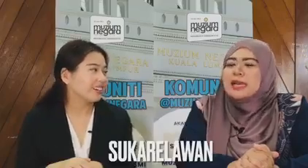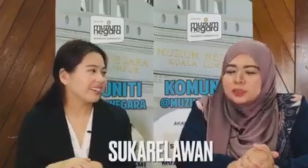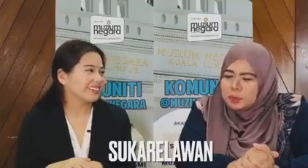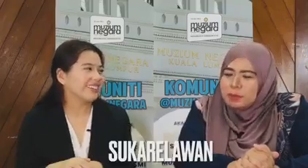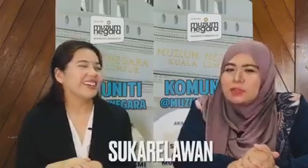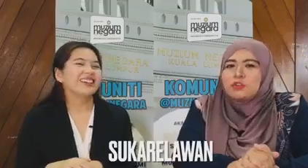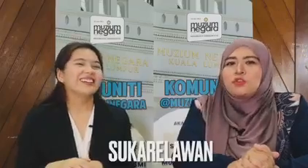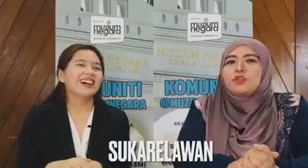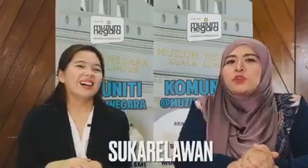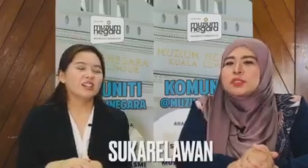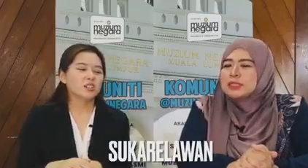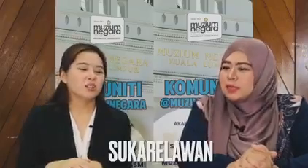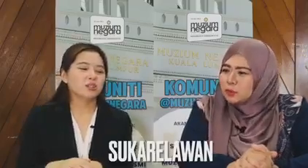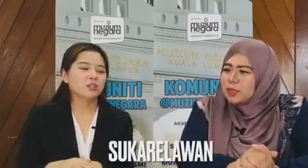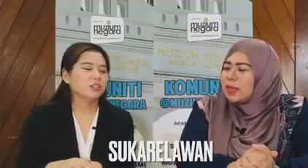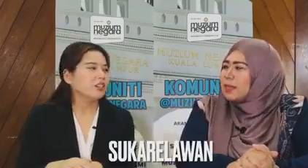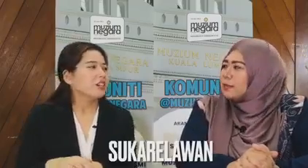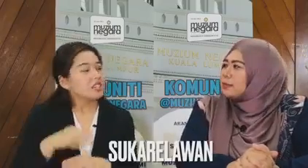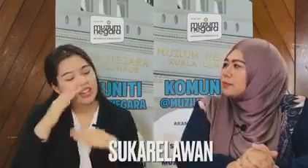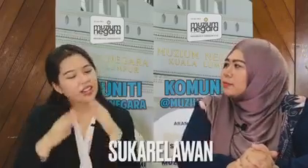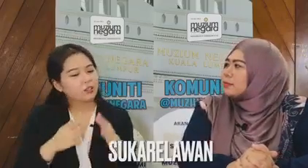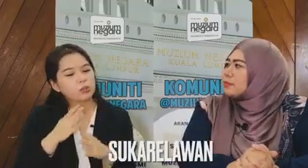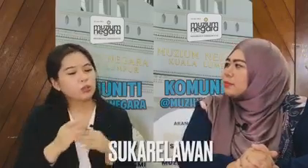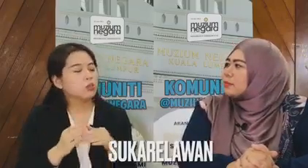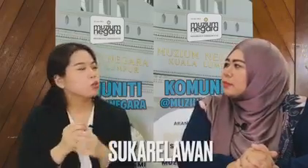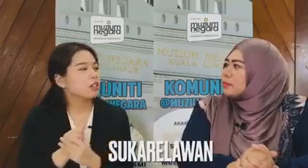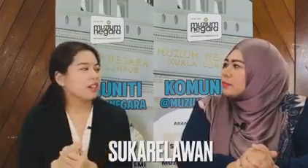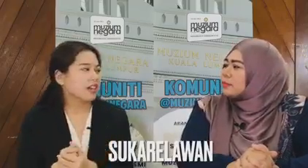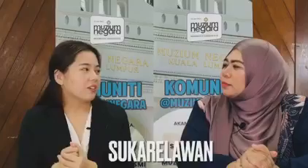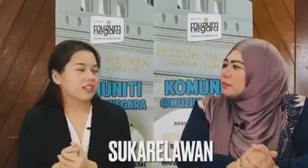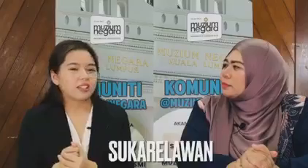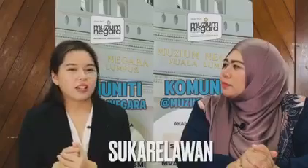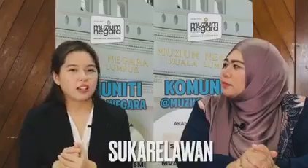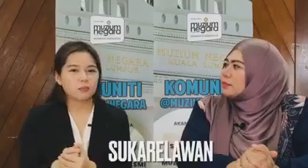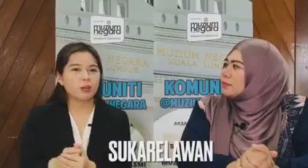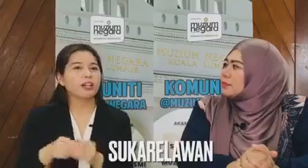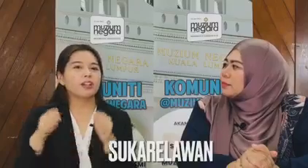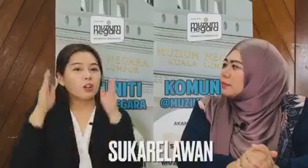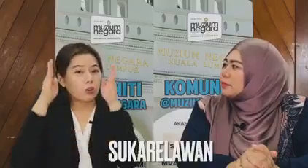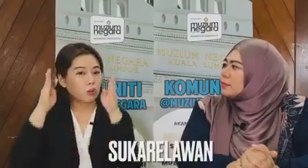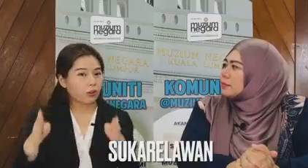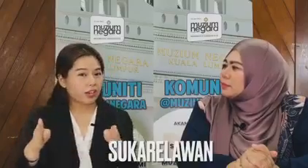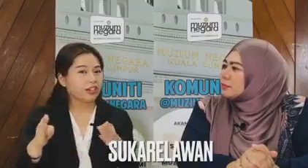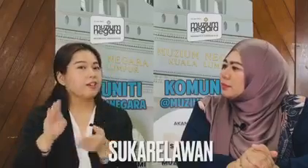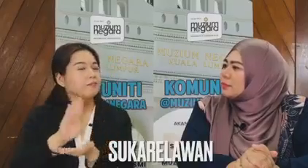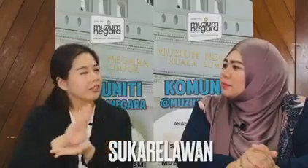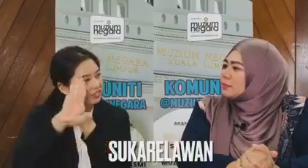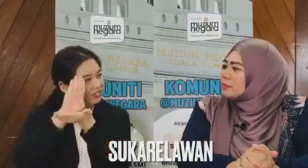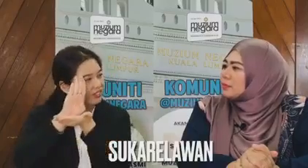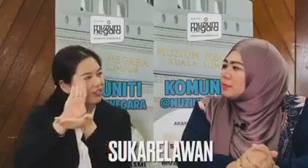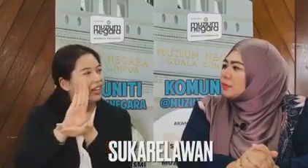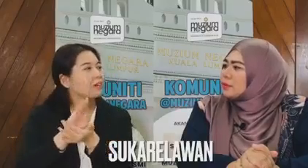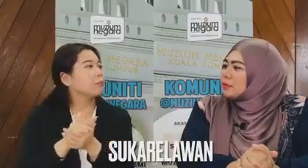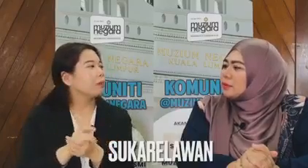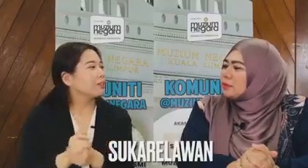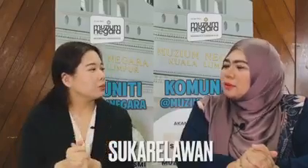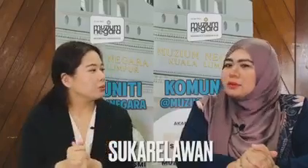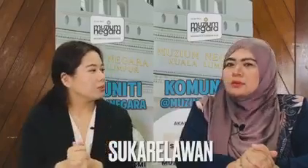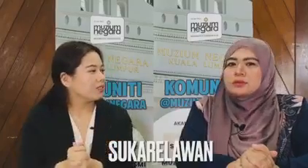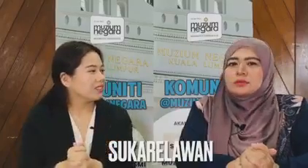kan? Membantu, yeah, secara so, sukarela. Isyarat untuk sukarelawan, kita akan buat orang bantu. Orang yang membantu.